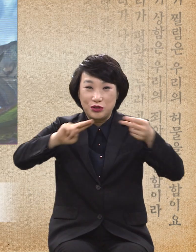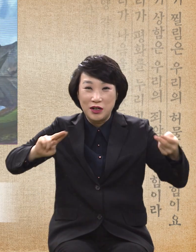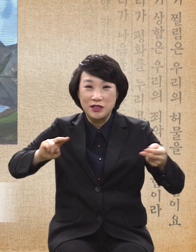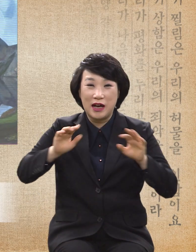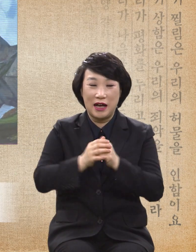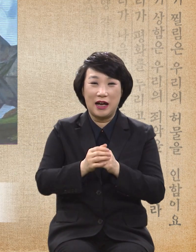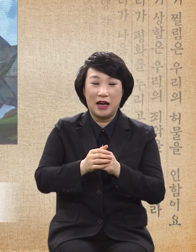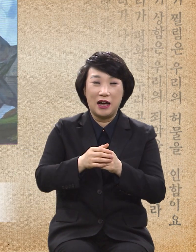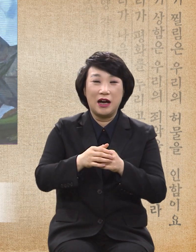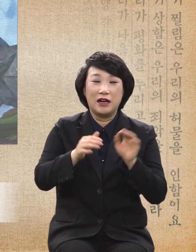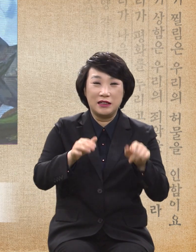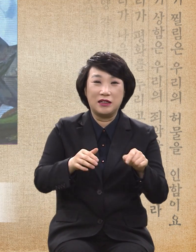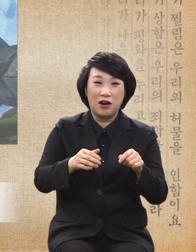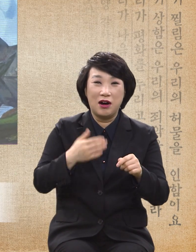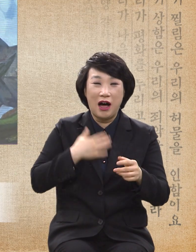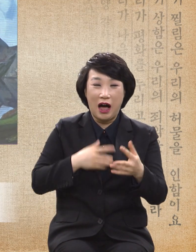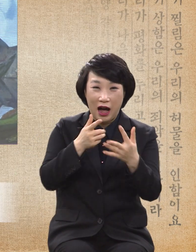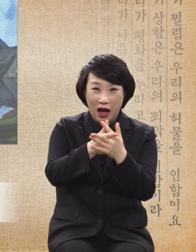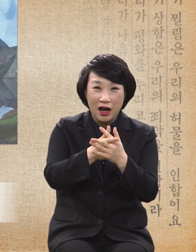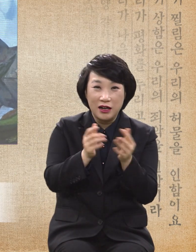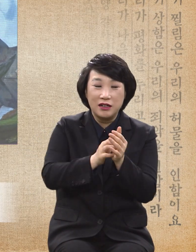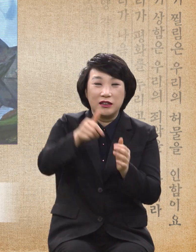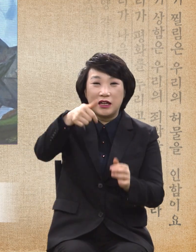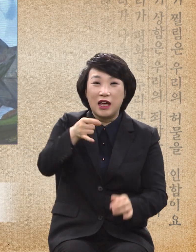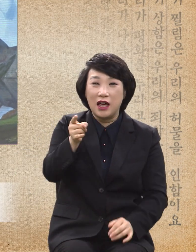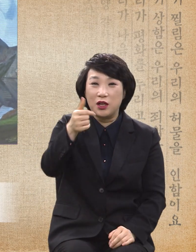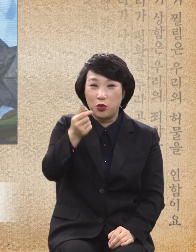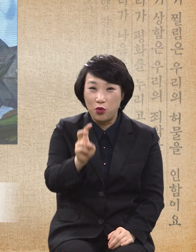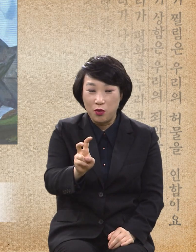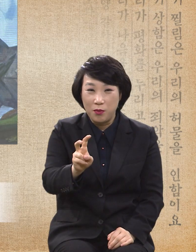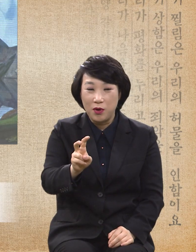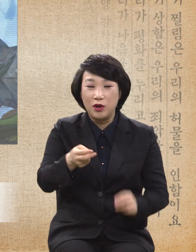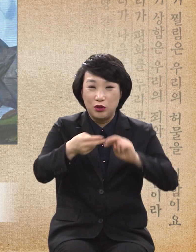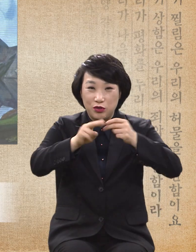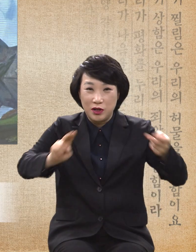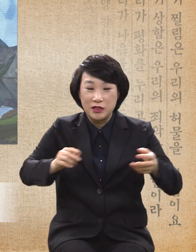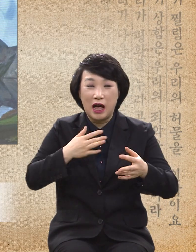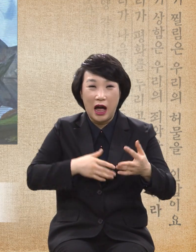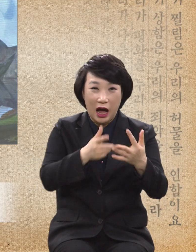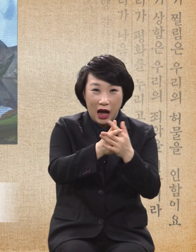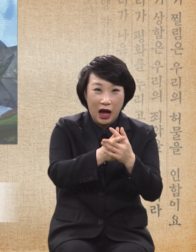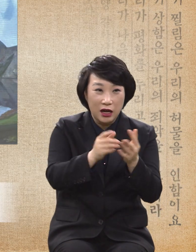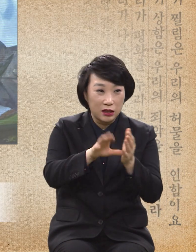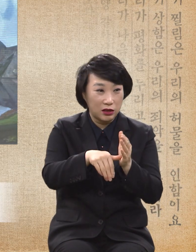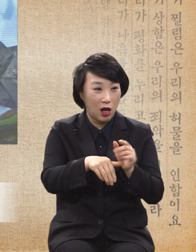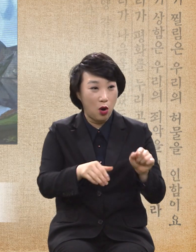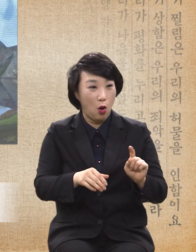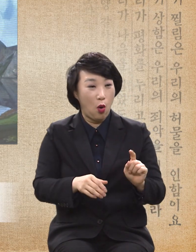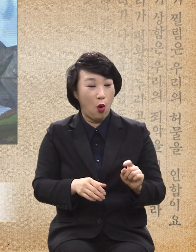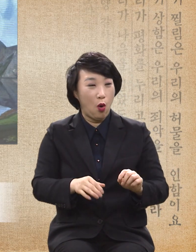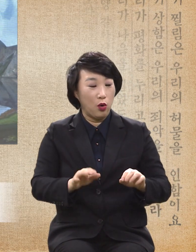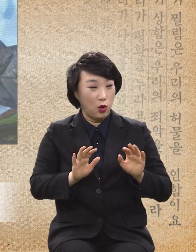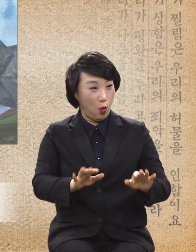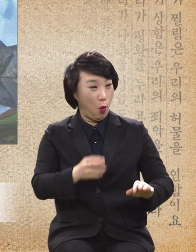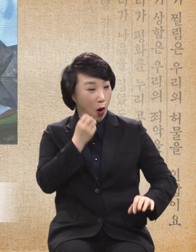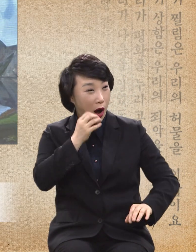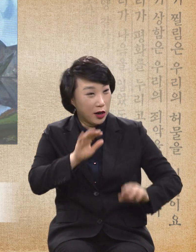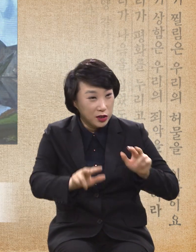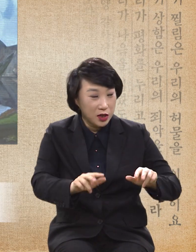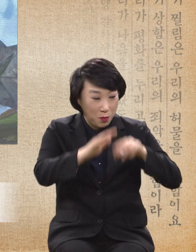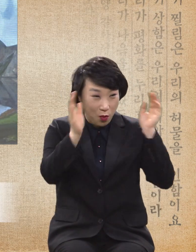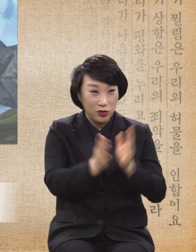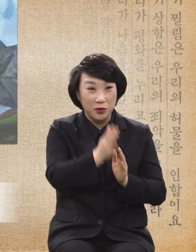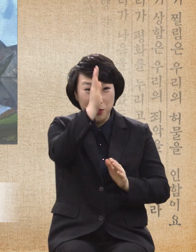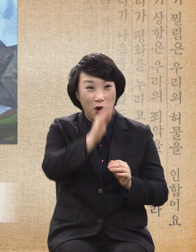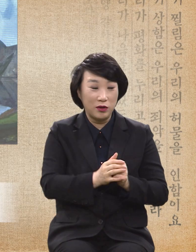이야 이제 또 극복하는 시대가 왔다. 그런 시대가 초월돼서